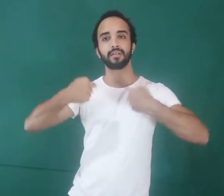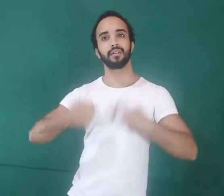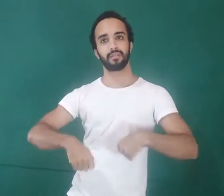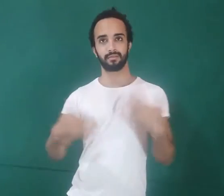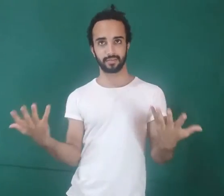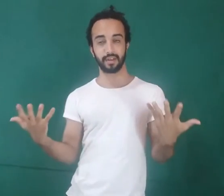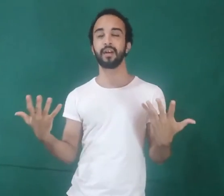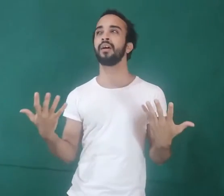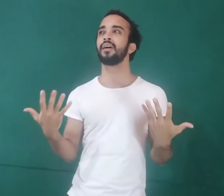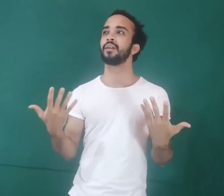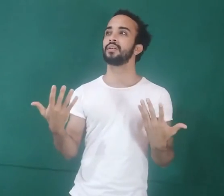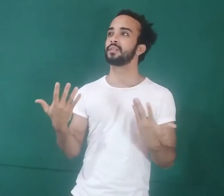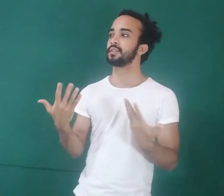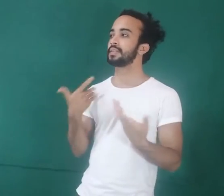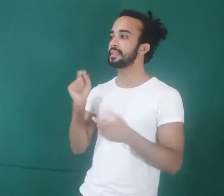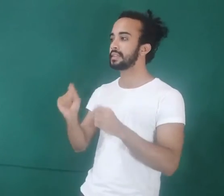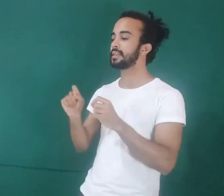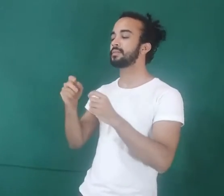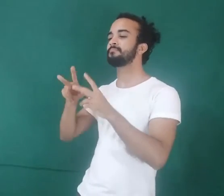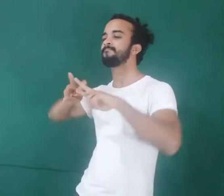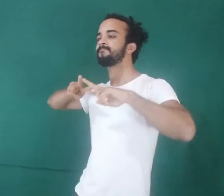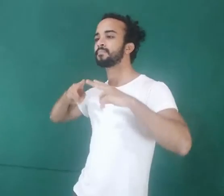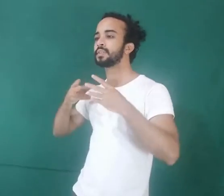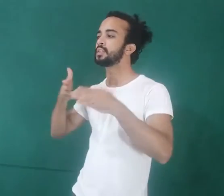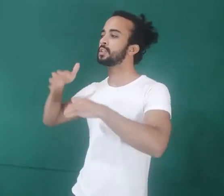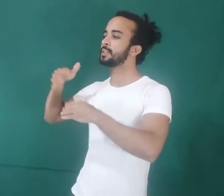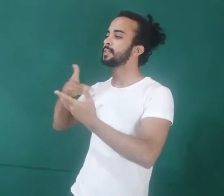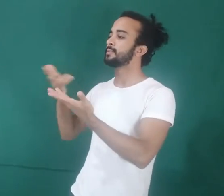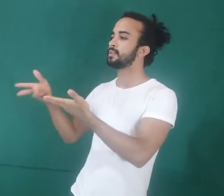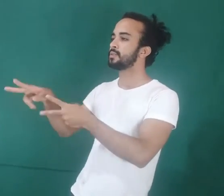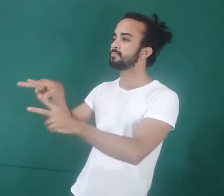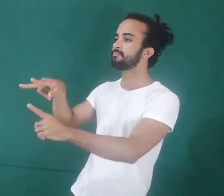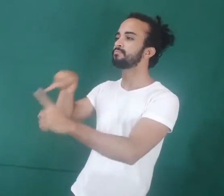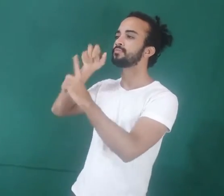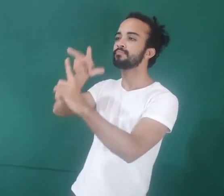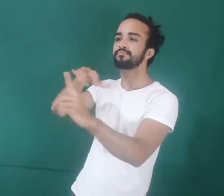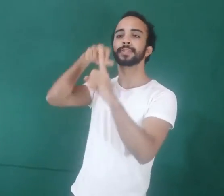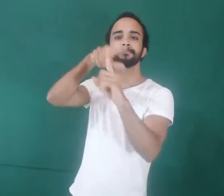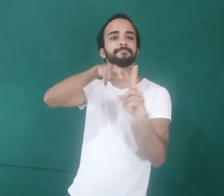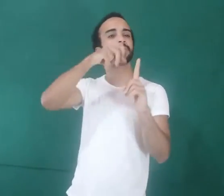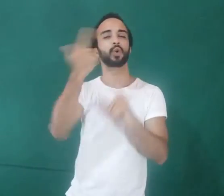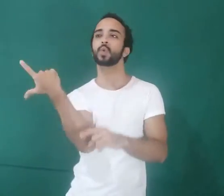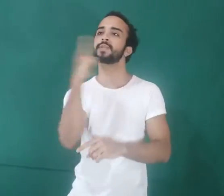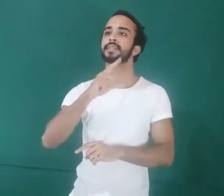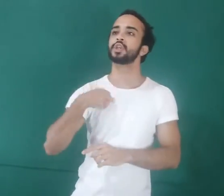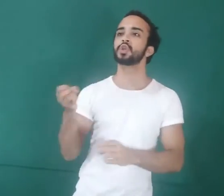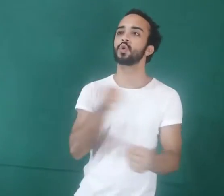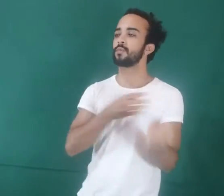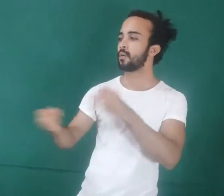necessidade de ir atrás desse novo público, e novamente trazendo um pouco para nossa perspectiva dentro do teatro, né? E